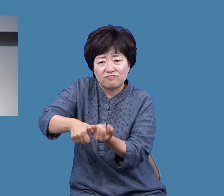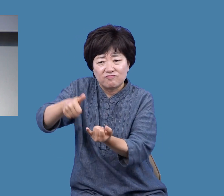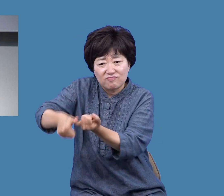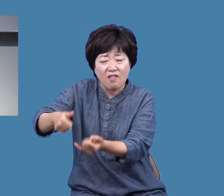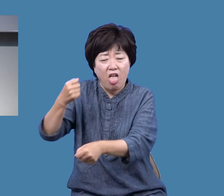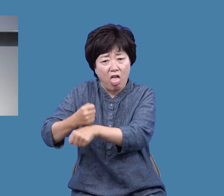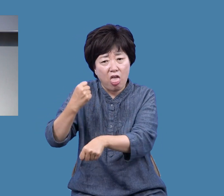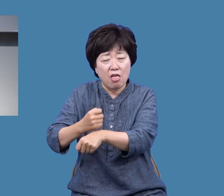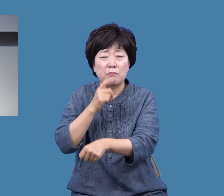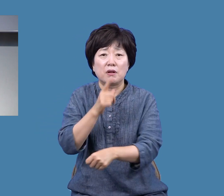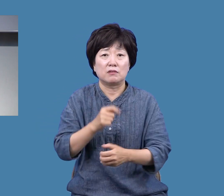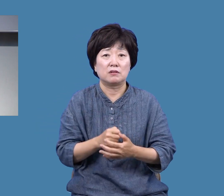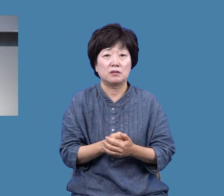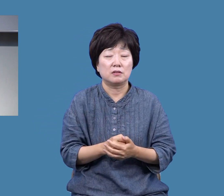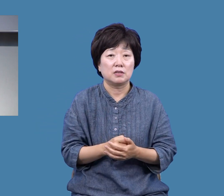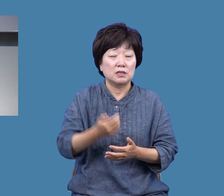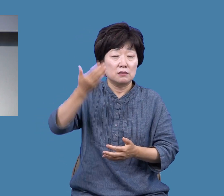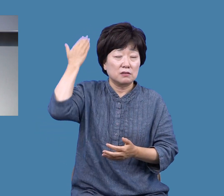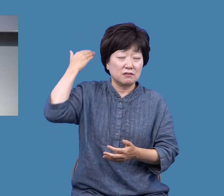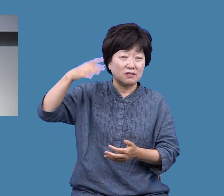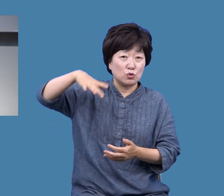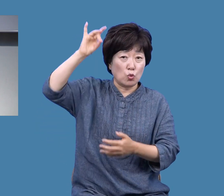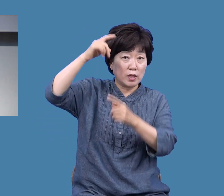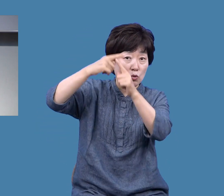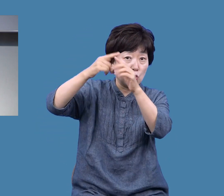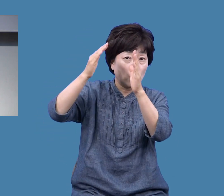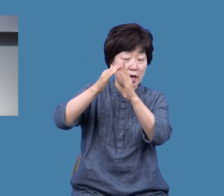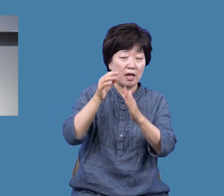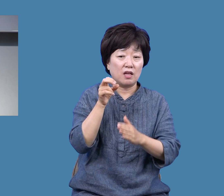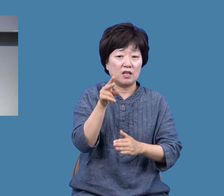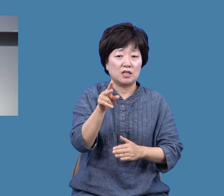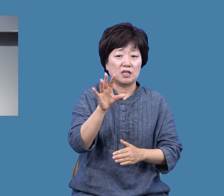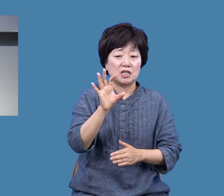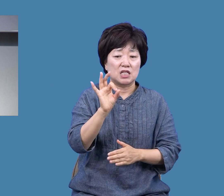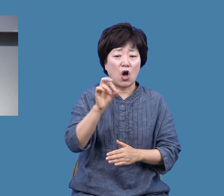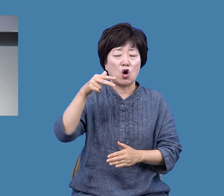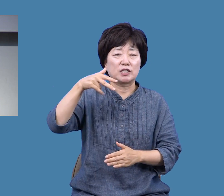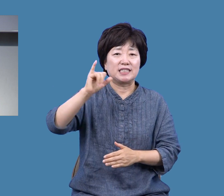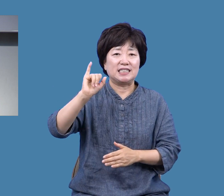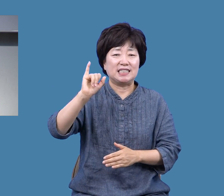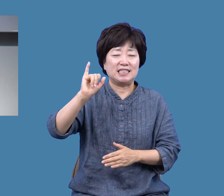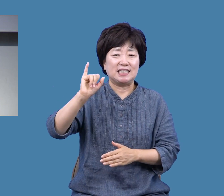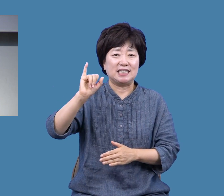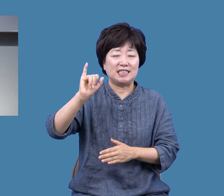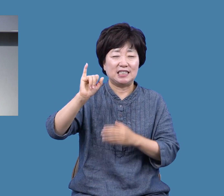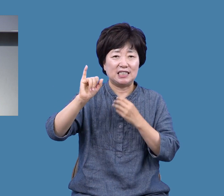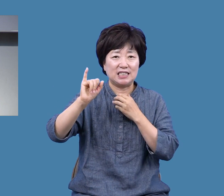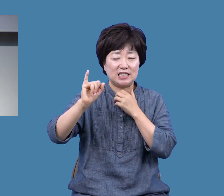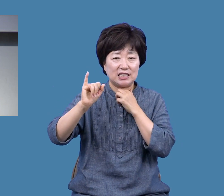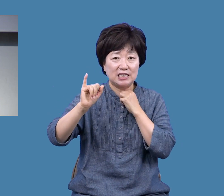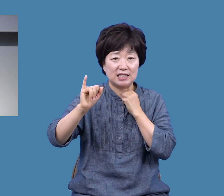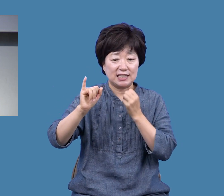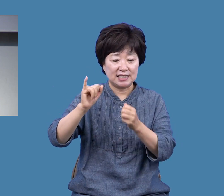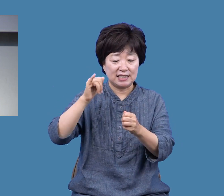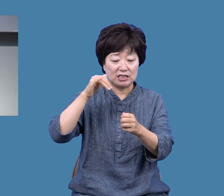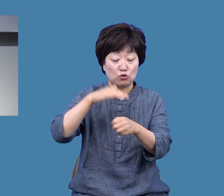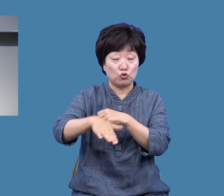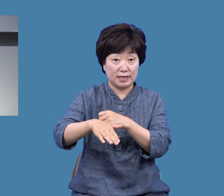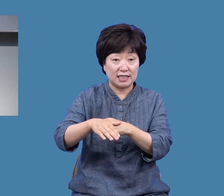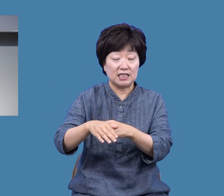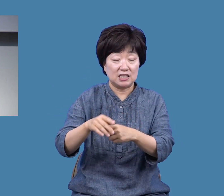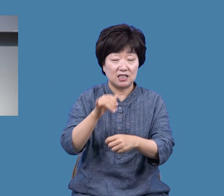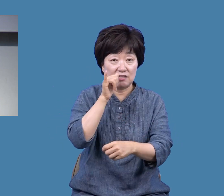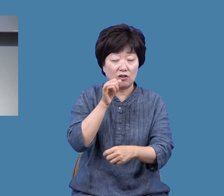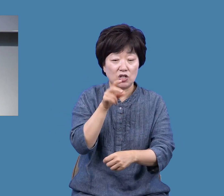영지주의가 있었죠. 근데 영지주의도 이제 신약 결혼하신 분들은 다 배우셨겠지만 크게 두 부류로 나눠지는데 그 중에